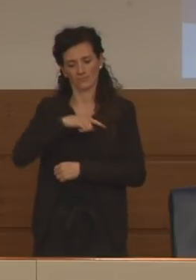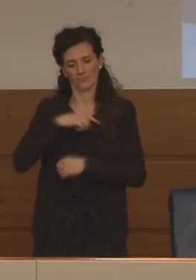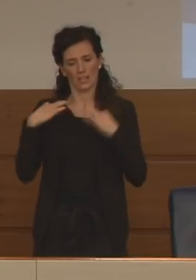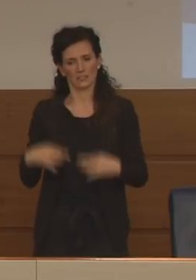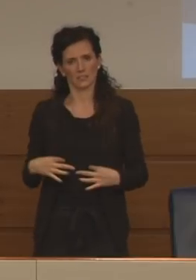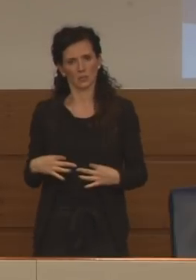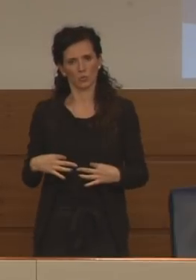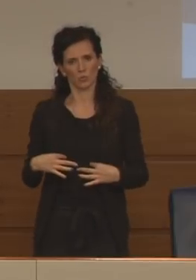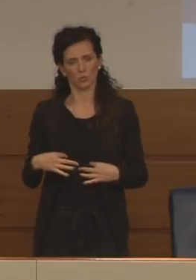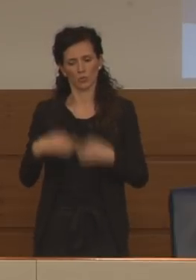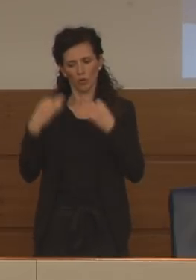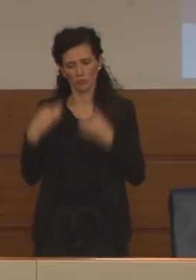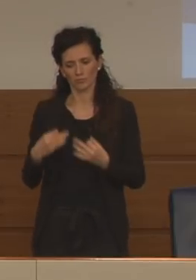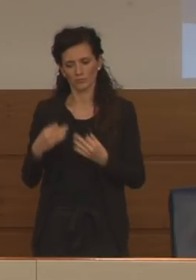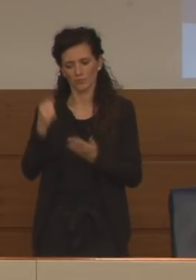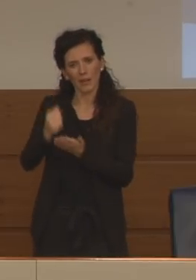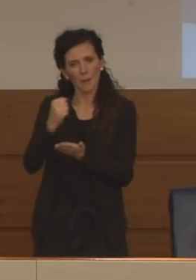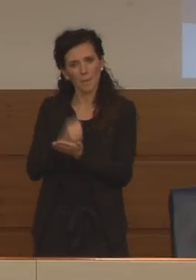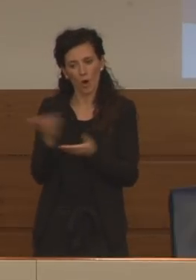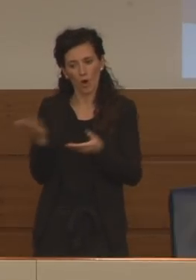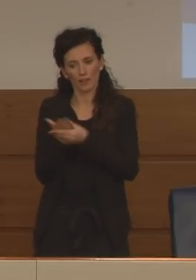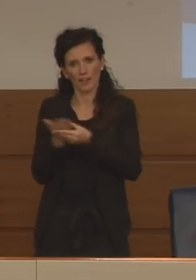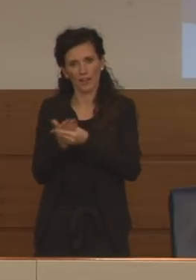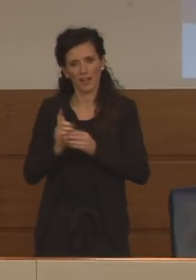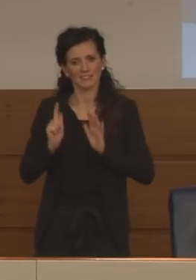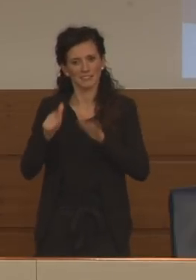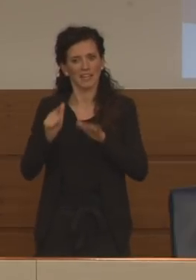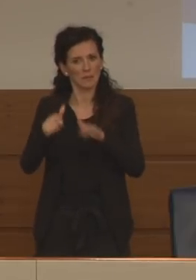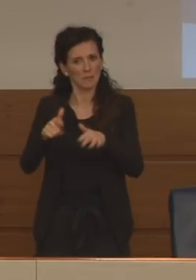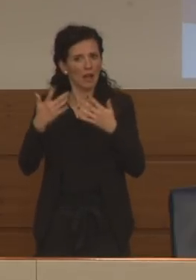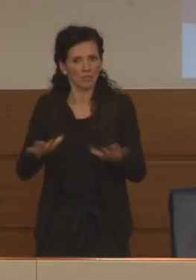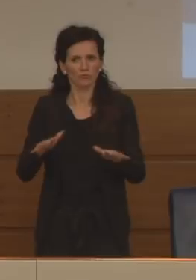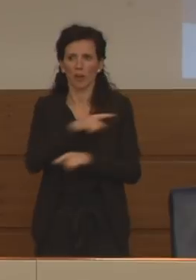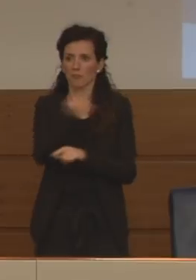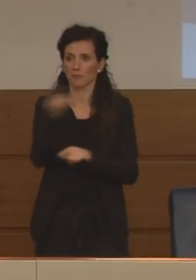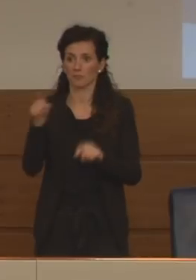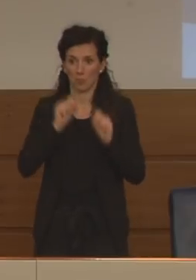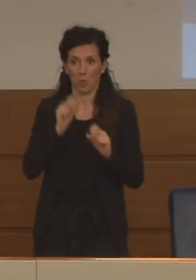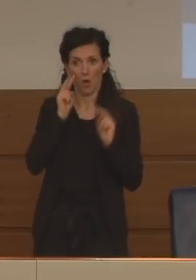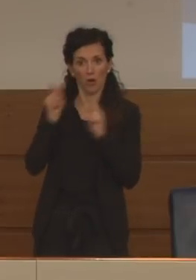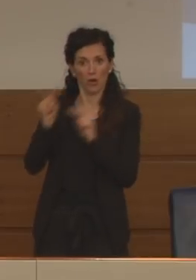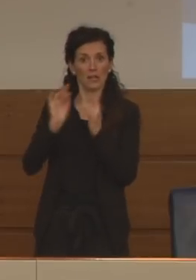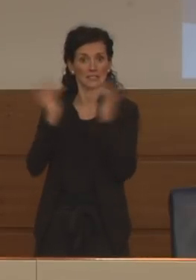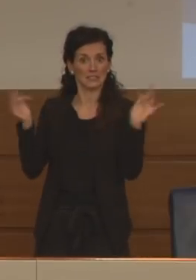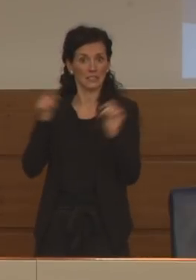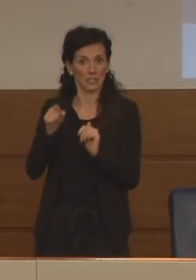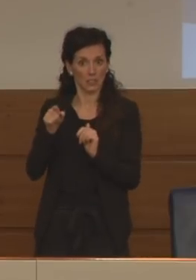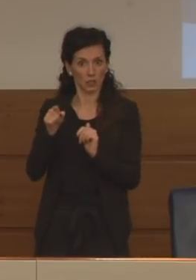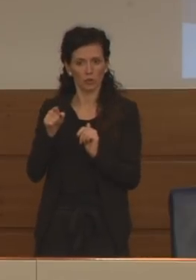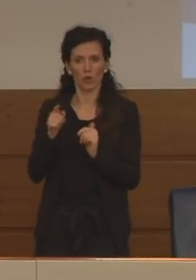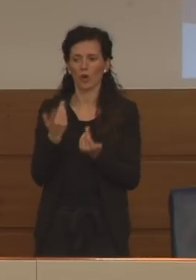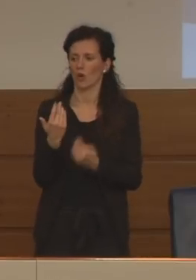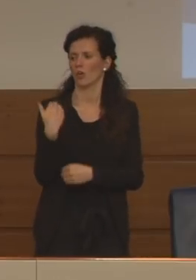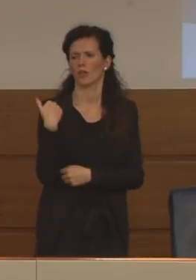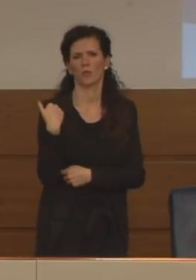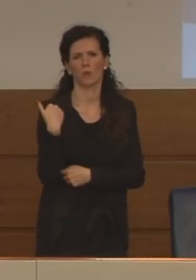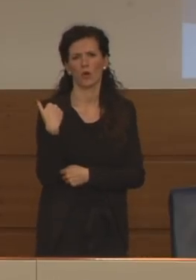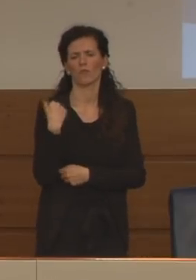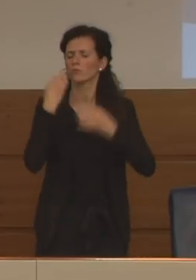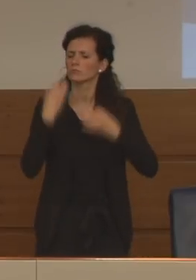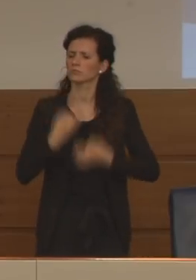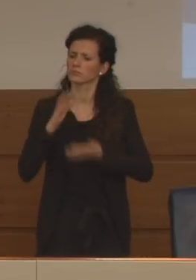il report bisettimanale credo che voi abbiate già preso visione del nostro sito adesso pochi minuti fa è stato